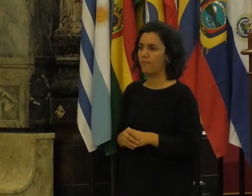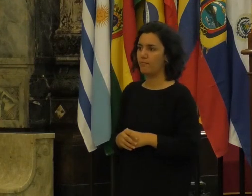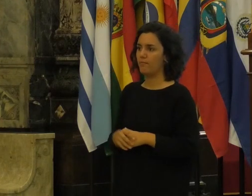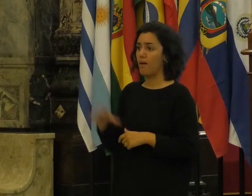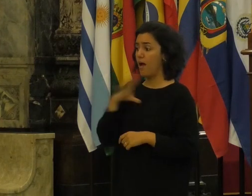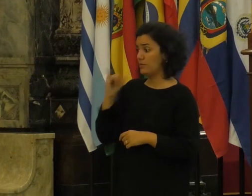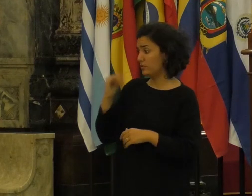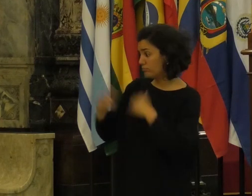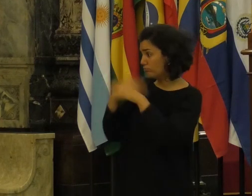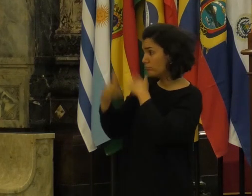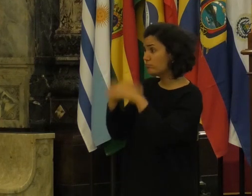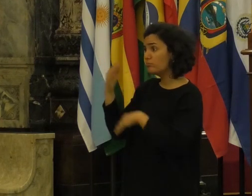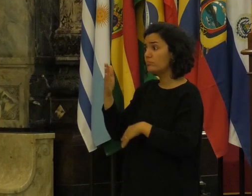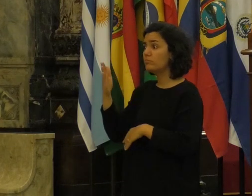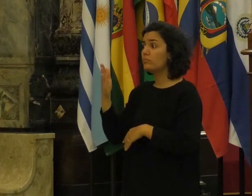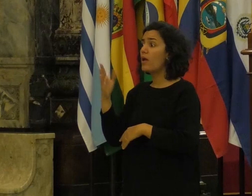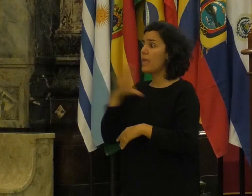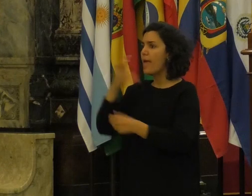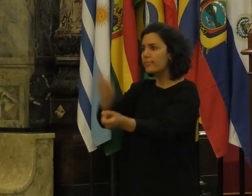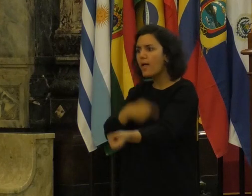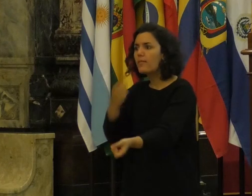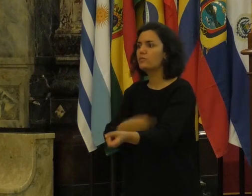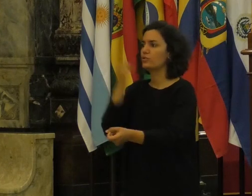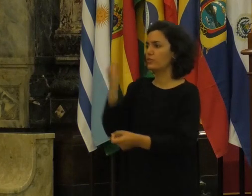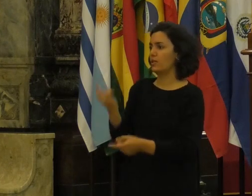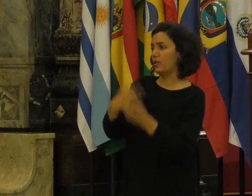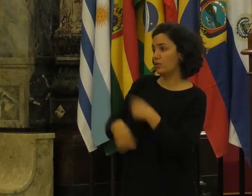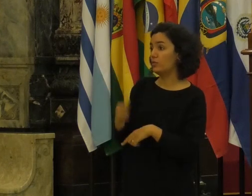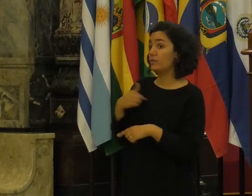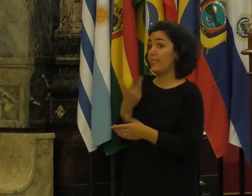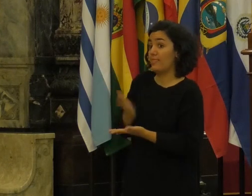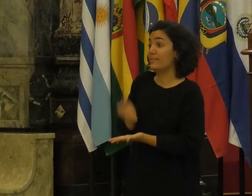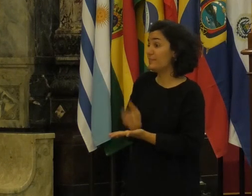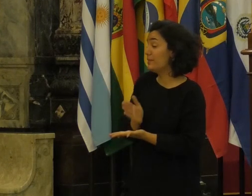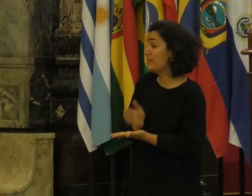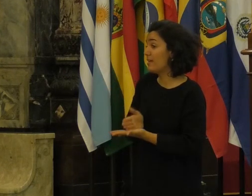todo desarrollo de la producción psicológica es una tradición. Entonces, disciplinarmente,